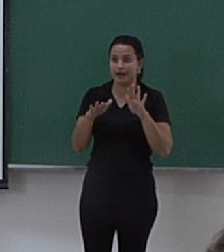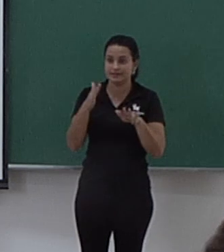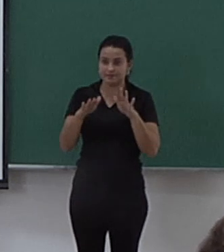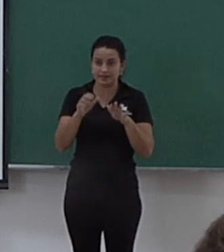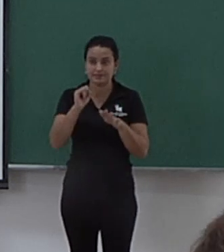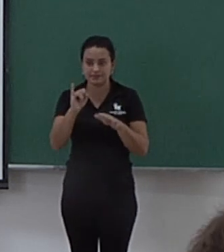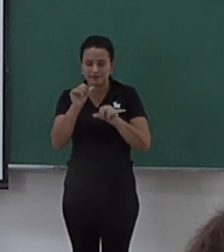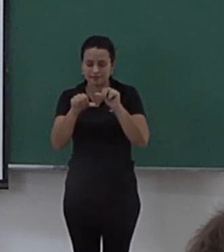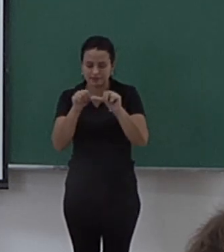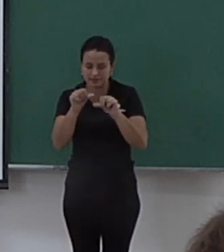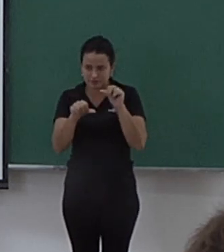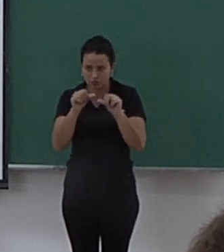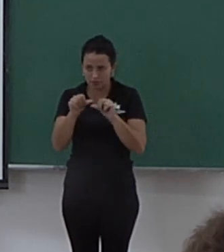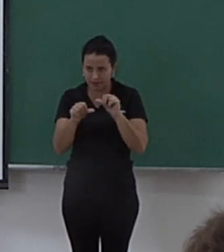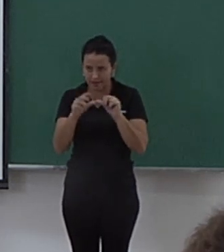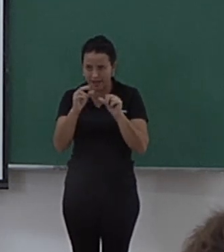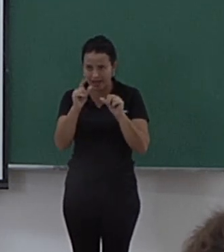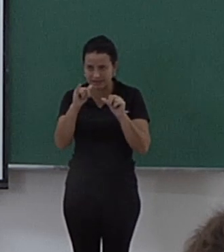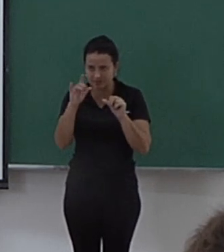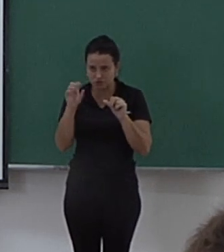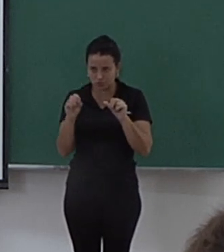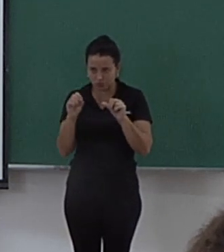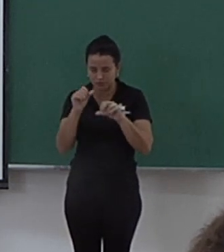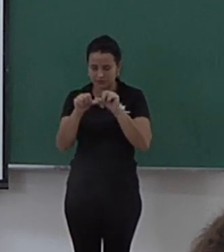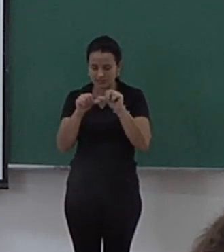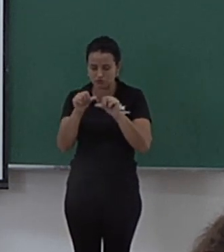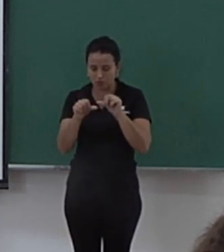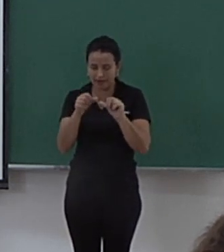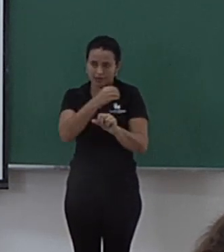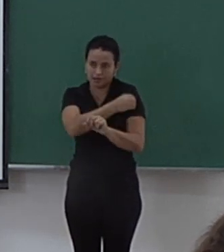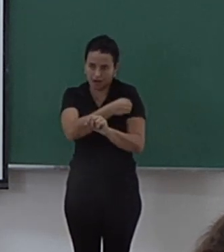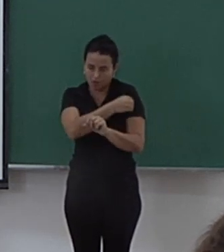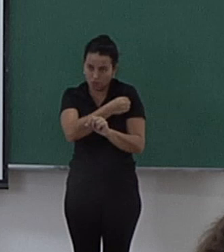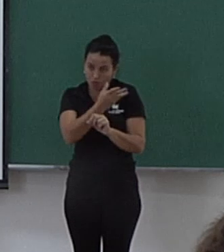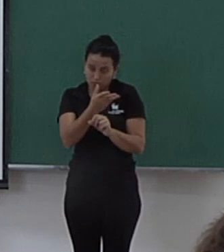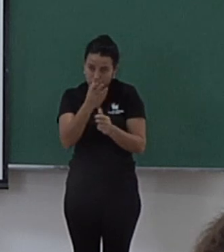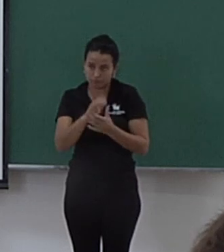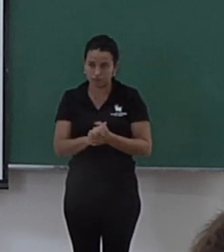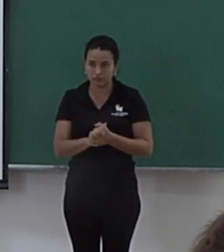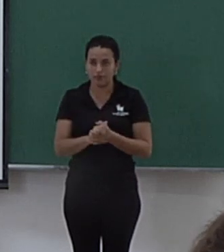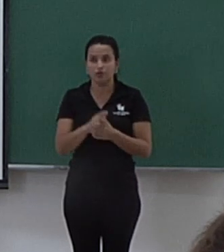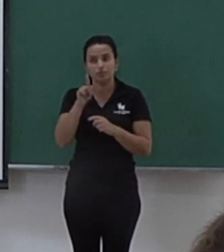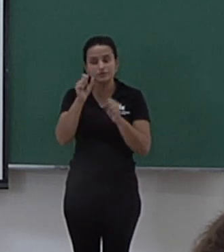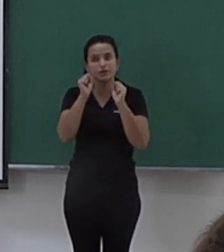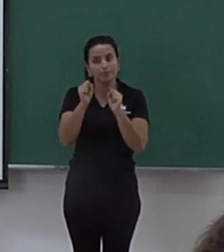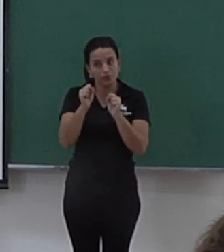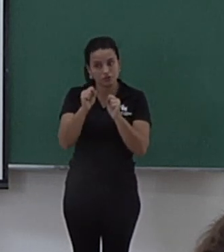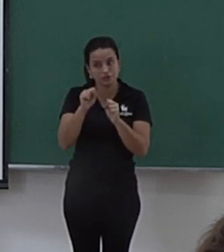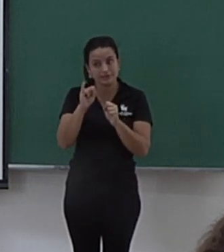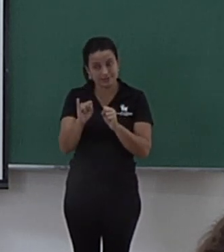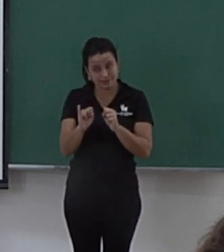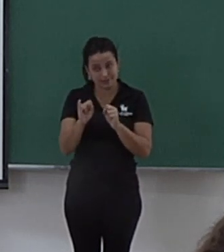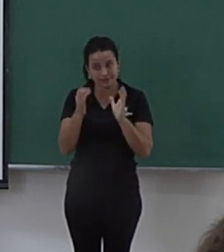vai transformar um ácido em álcali, em ácido ou vice-versa, né? Então, às vezes, você pode, se a lesão,